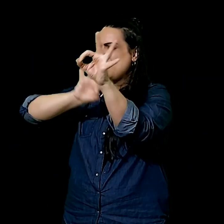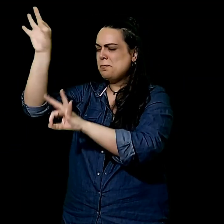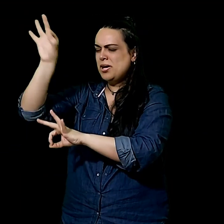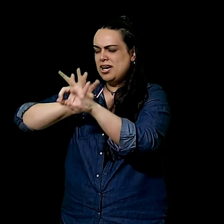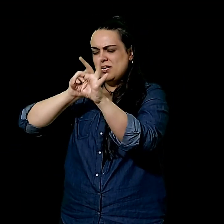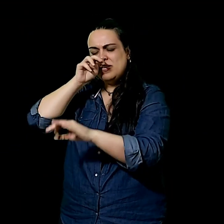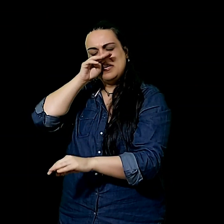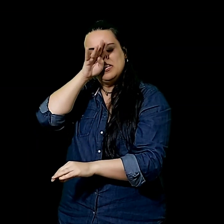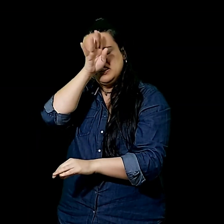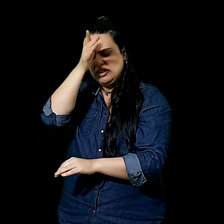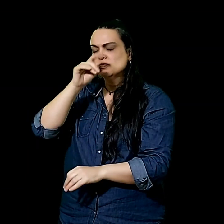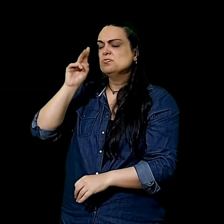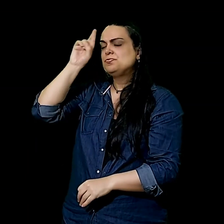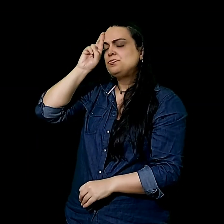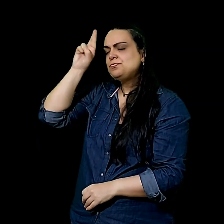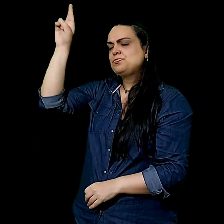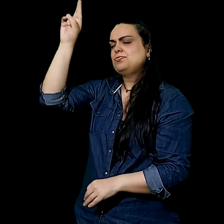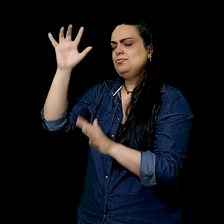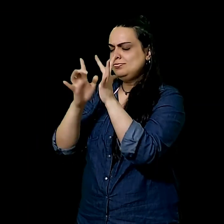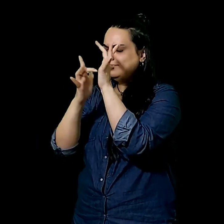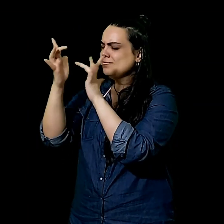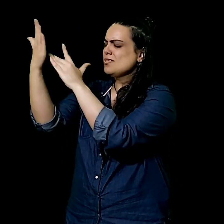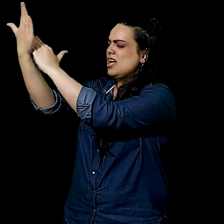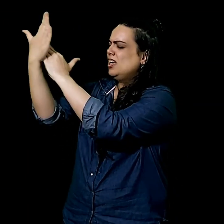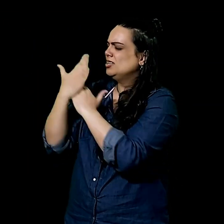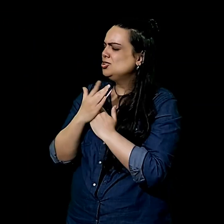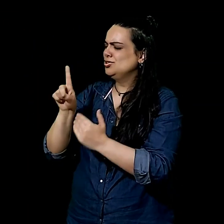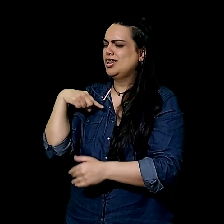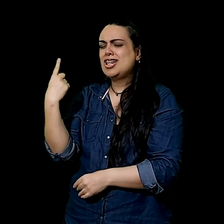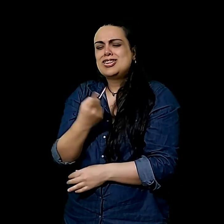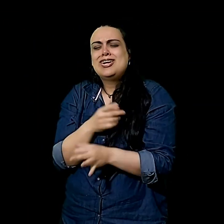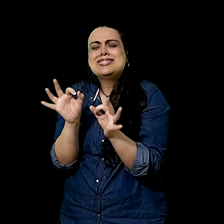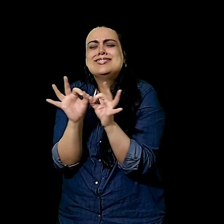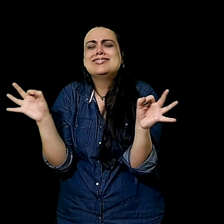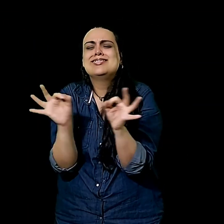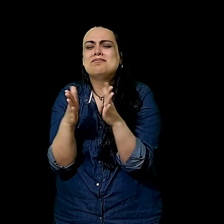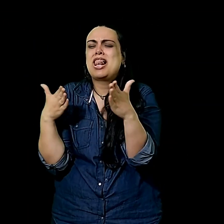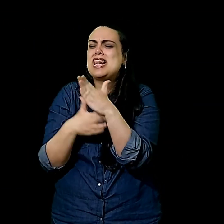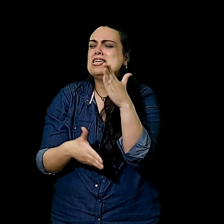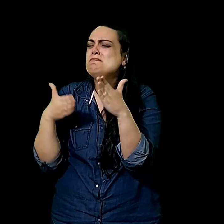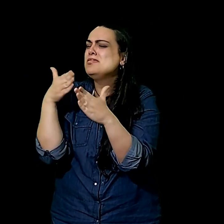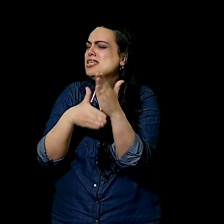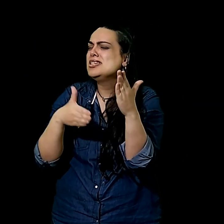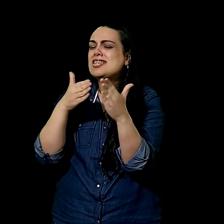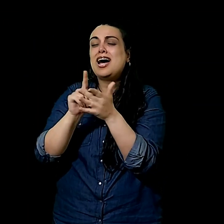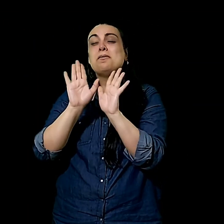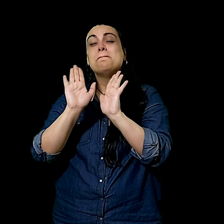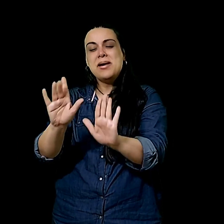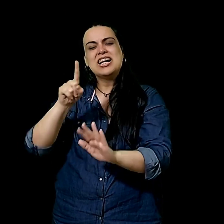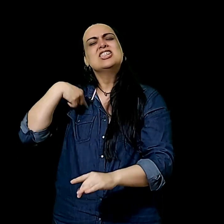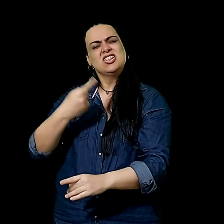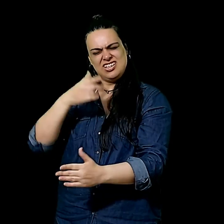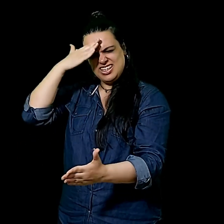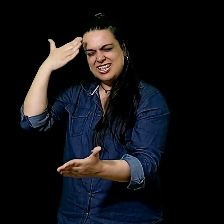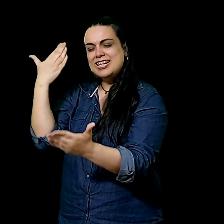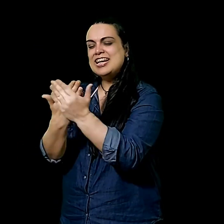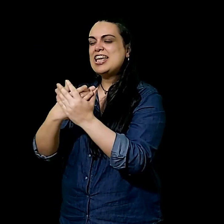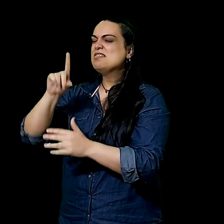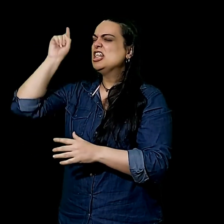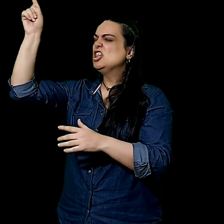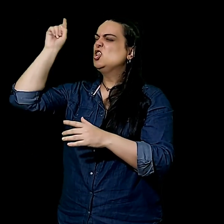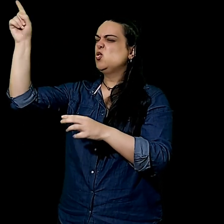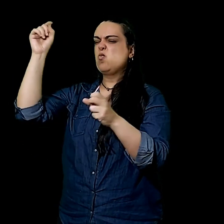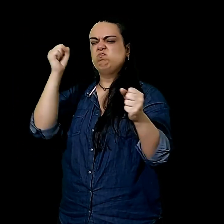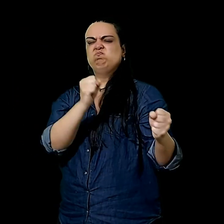nossa vida. Oh, Senhor, nos ajuda. Nós somos pequenos, limitados, mas nós cremos que quando o Senhor